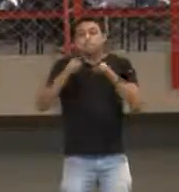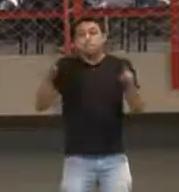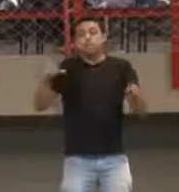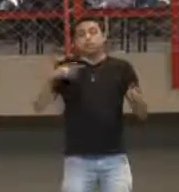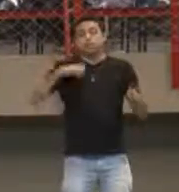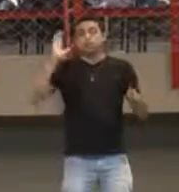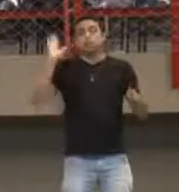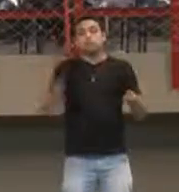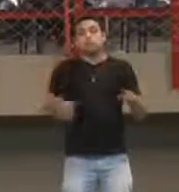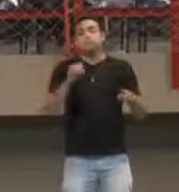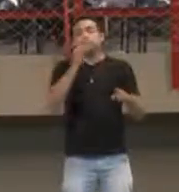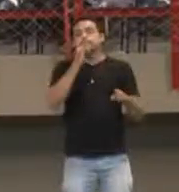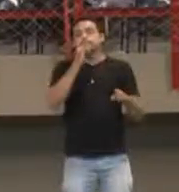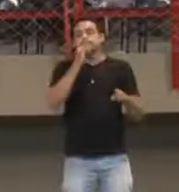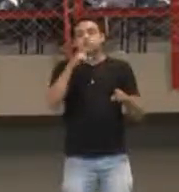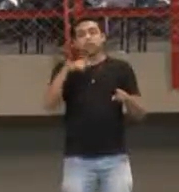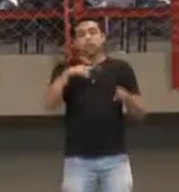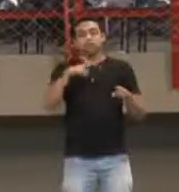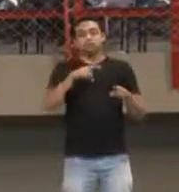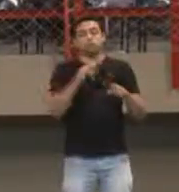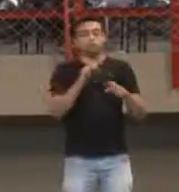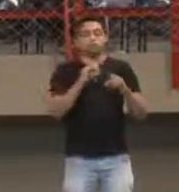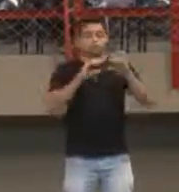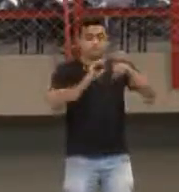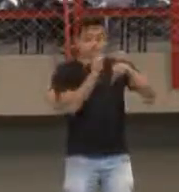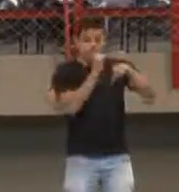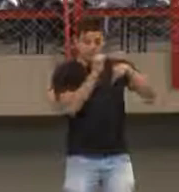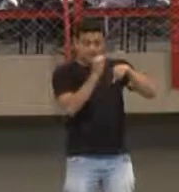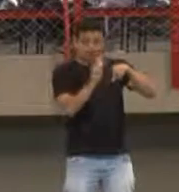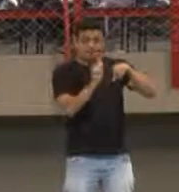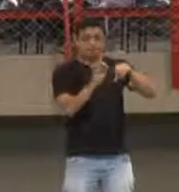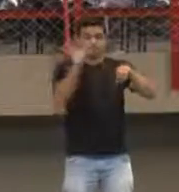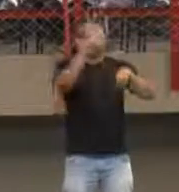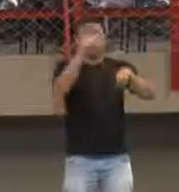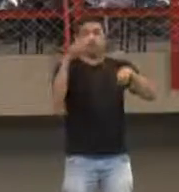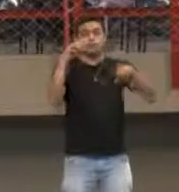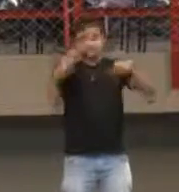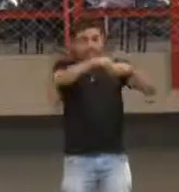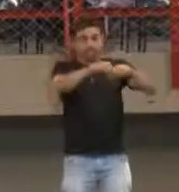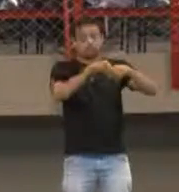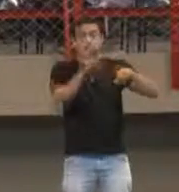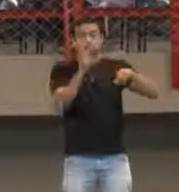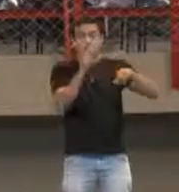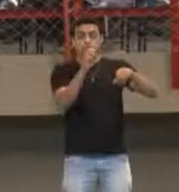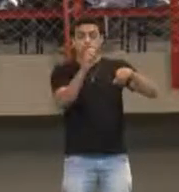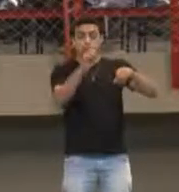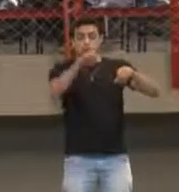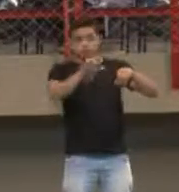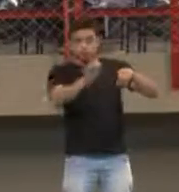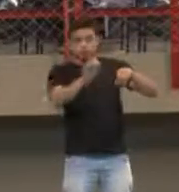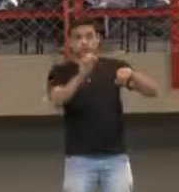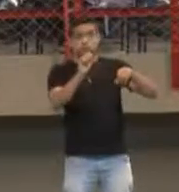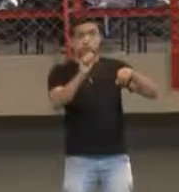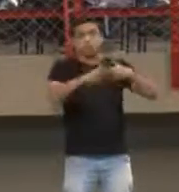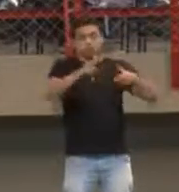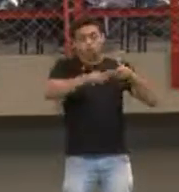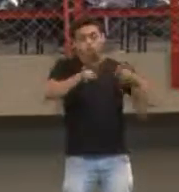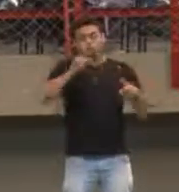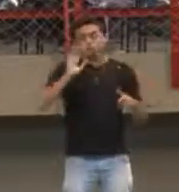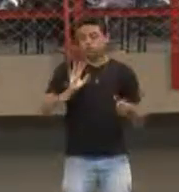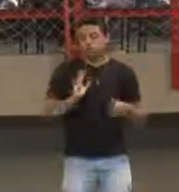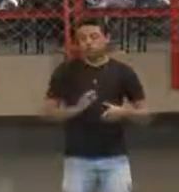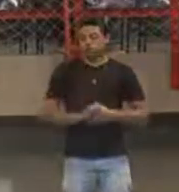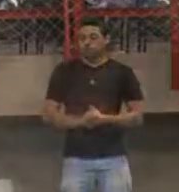as baterias movidas a hidrogênio são muito caras. Esse é um grande problema. Muito caras.